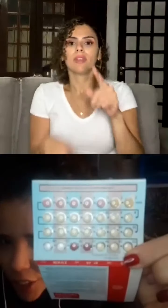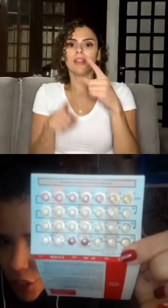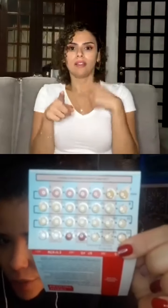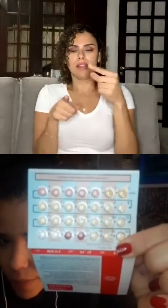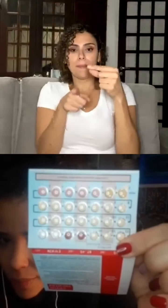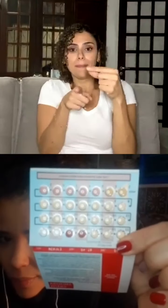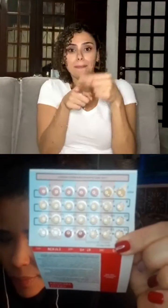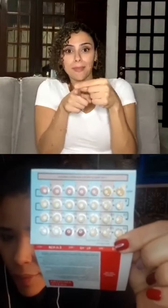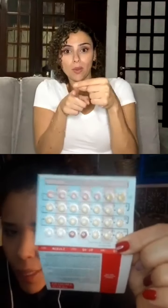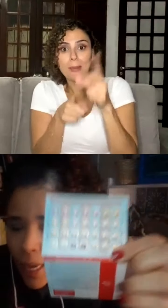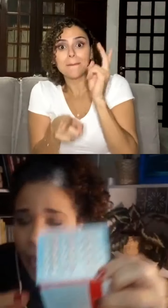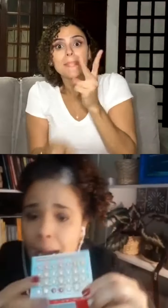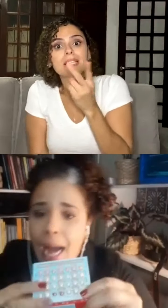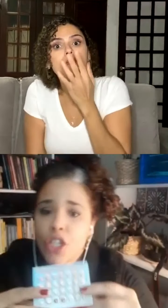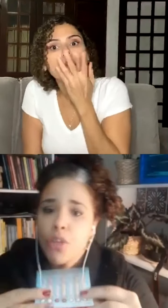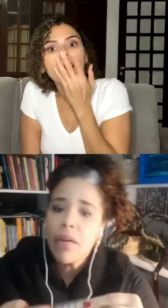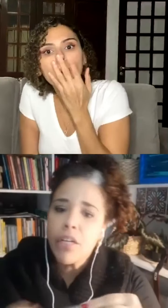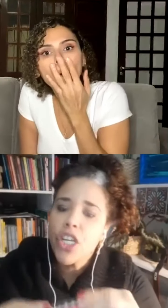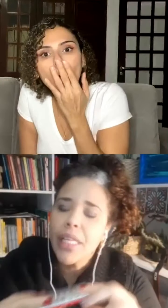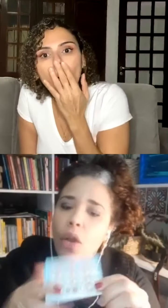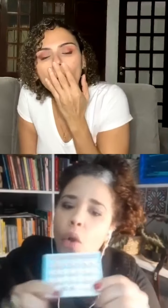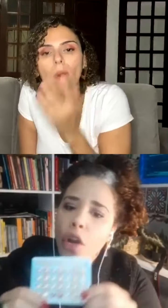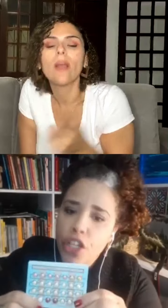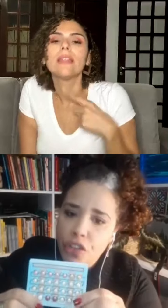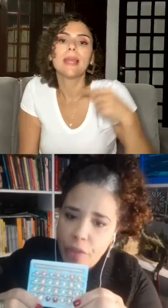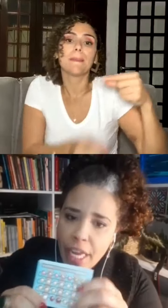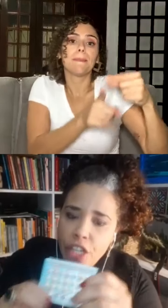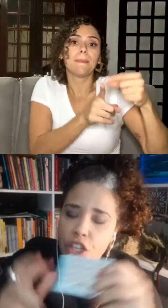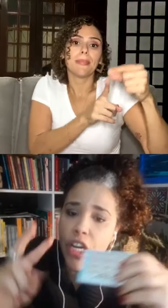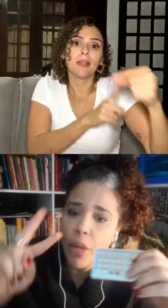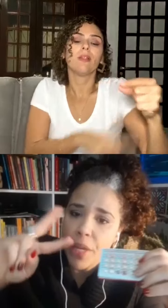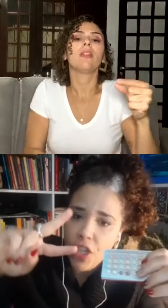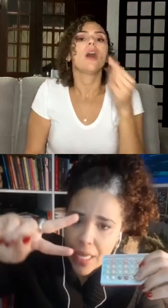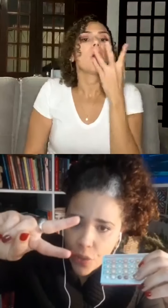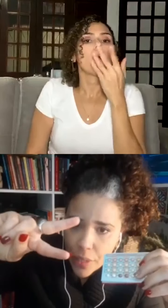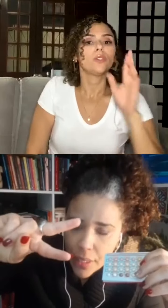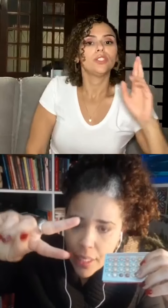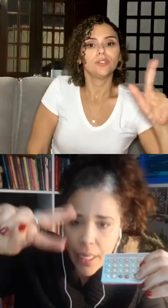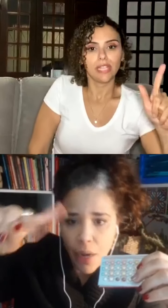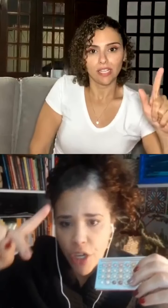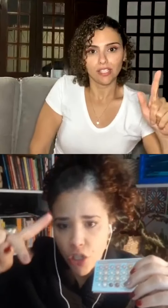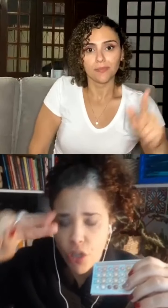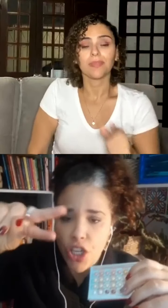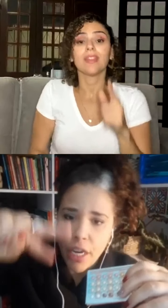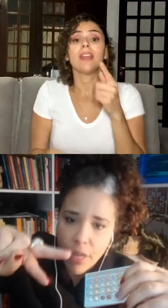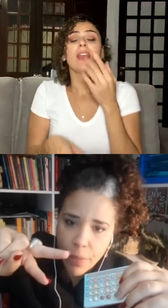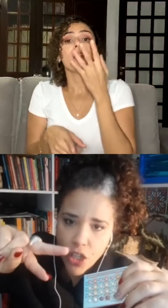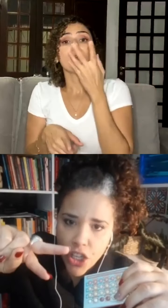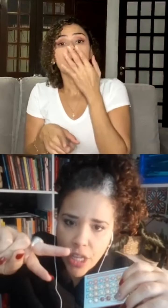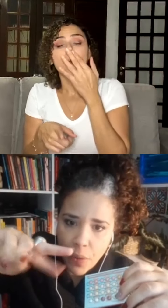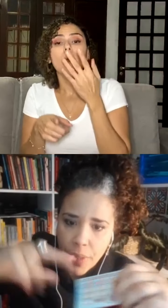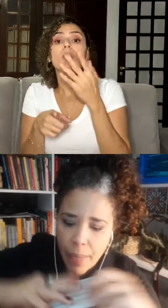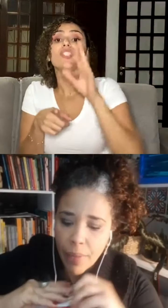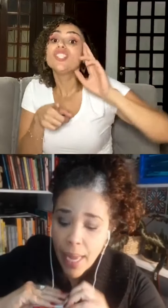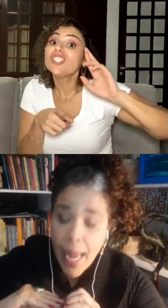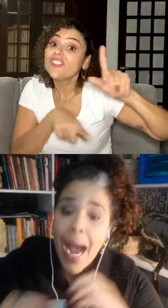iguais. As pílulas que têm cores diferentes, geralmente ela associa o estrogênio e a